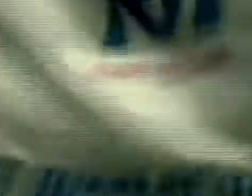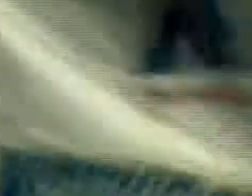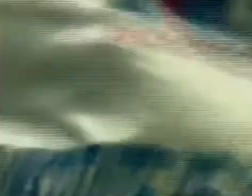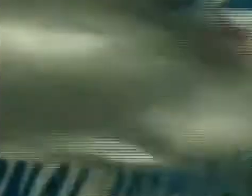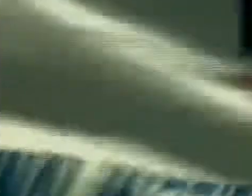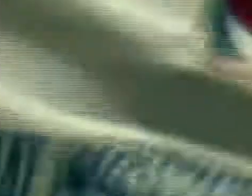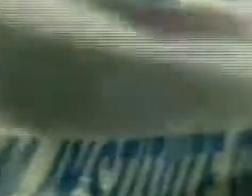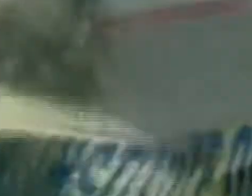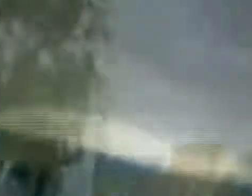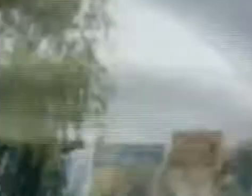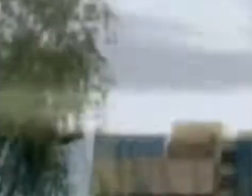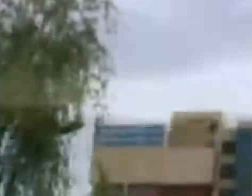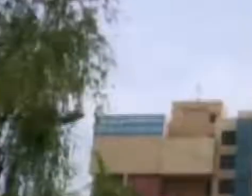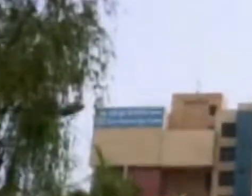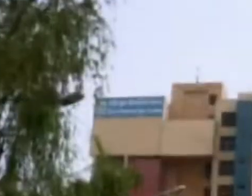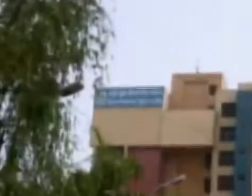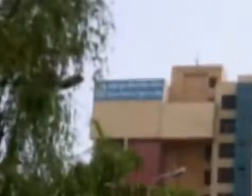विद्यालय जो मुक्त हो,